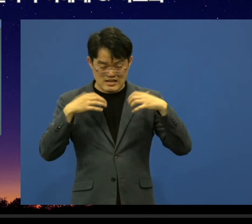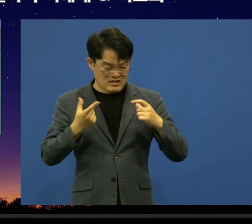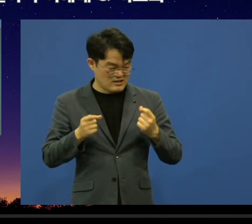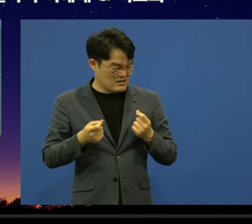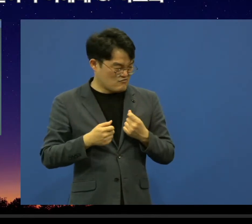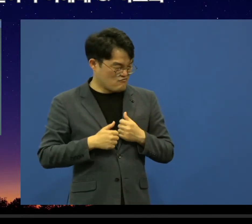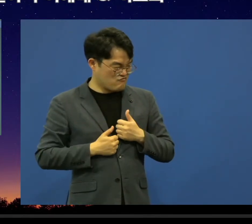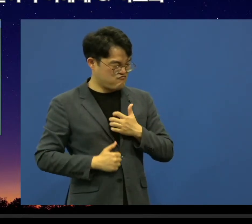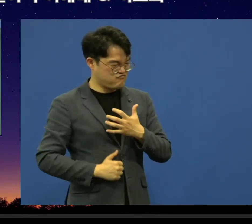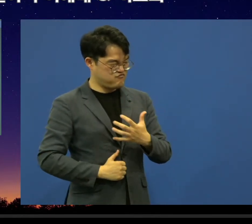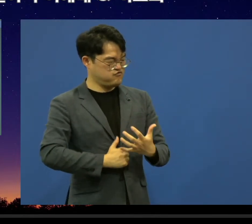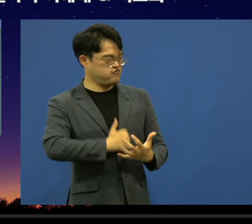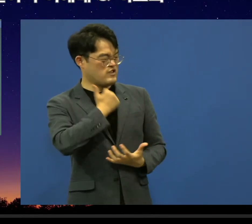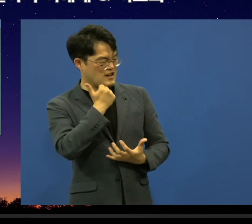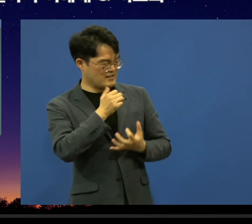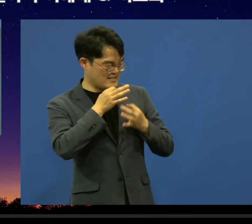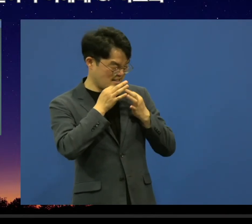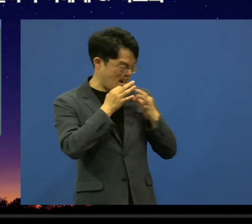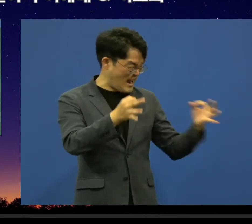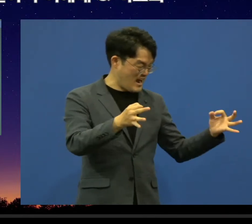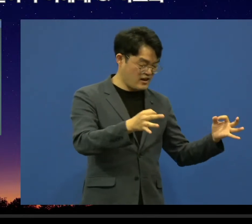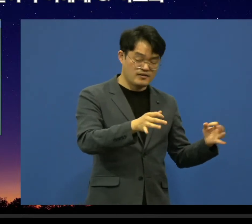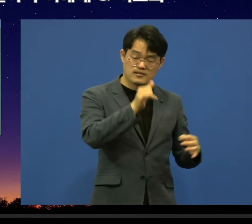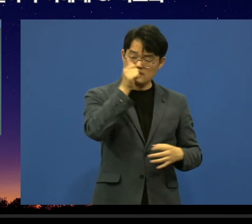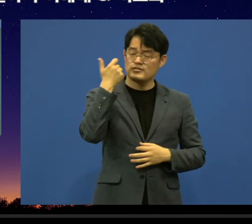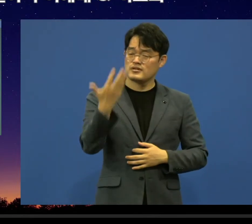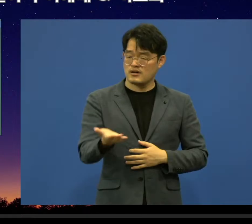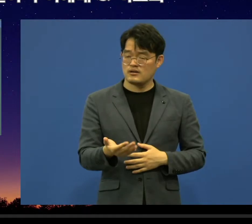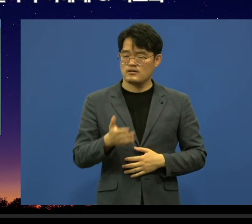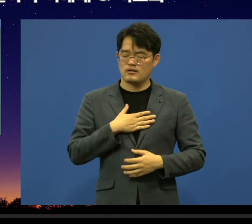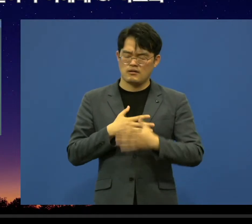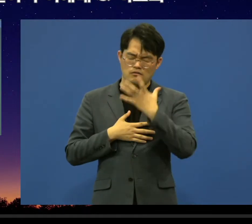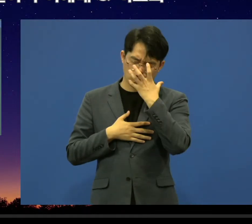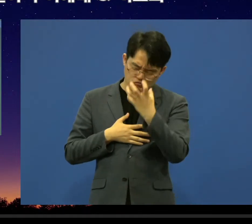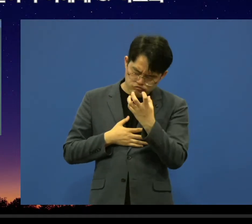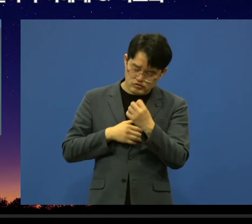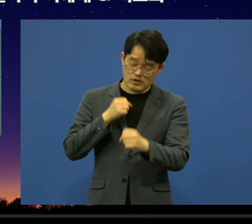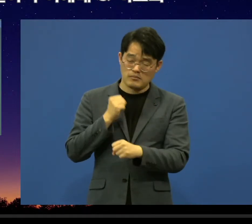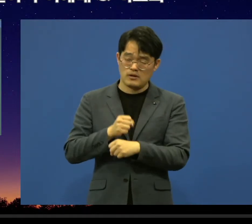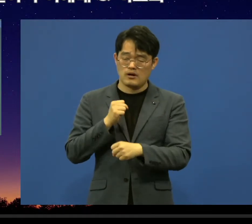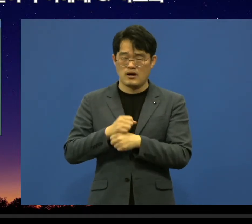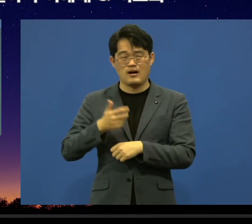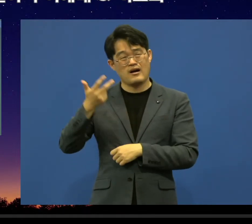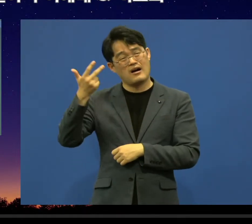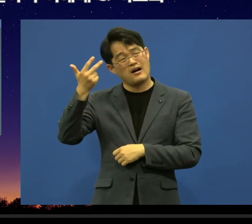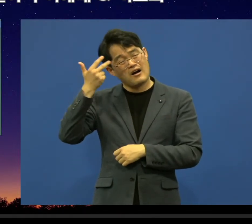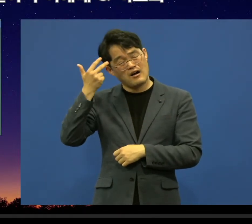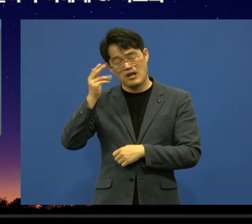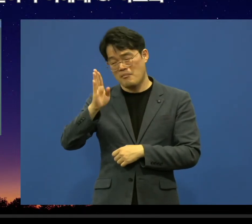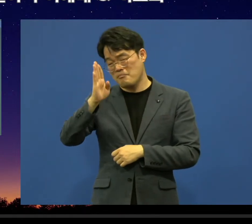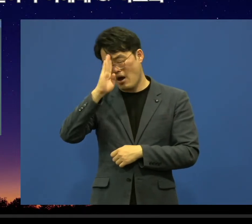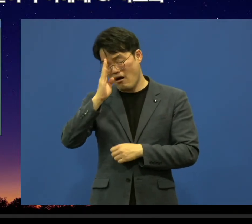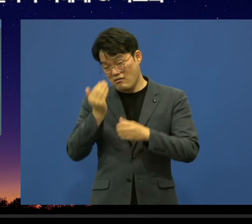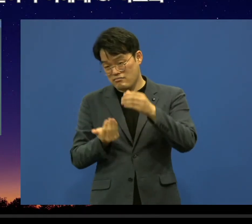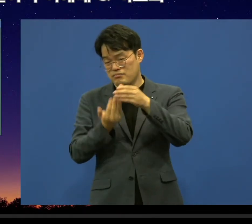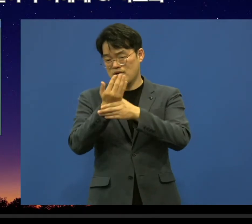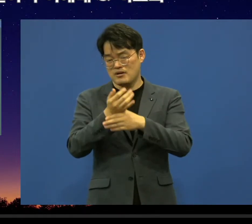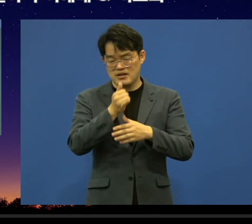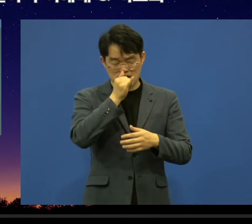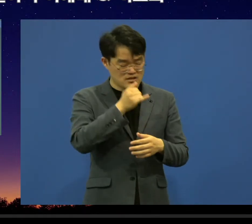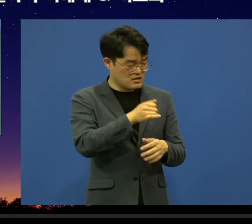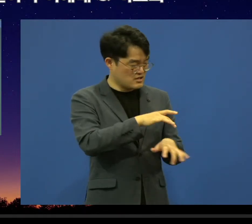있습니까? 나를 우울하게 만들고 정신적 질병을 일으키게 하는 악한 영들을